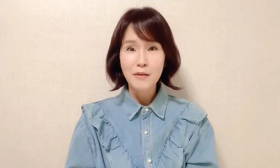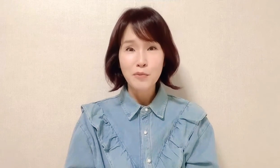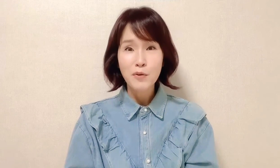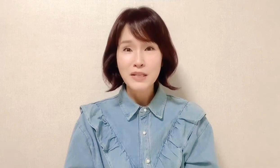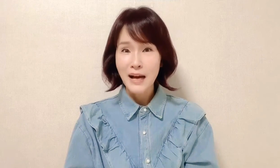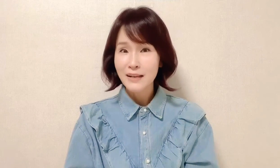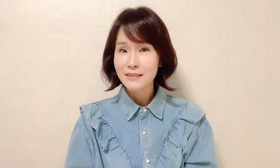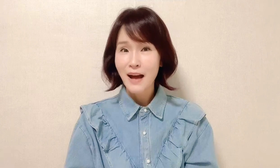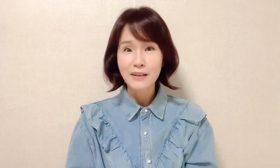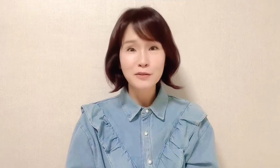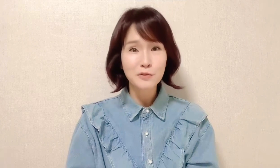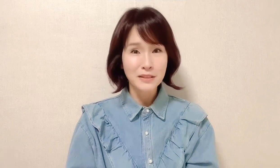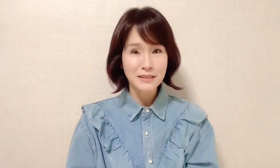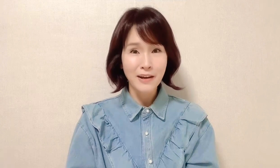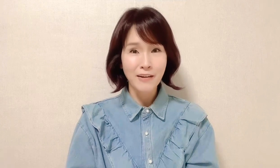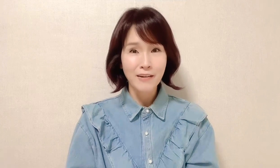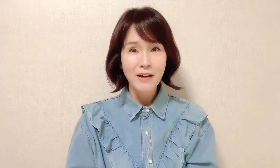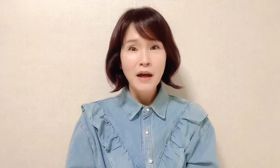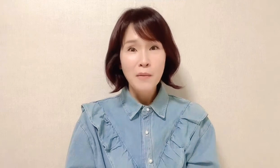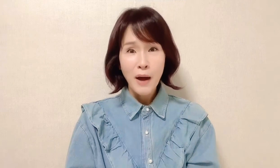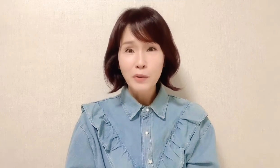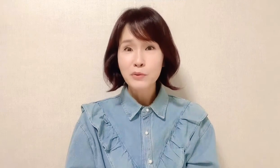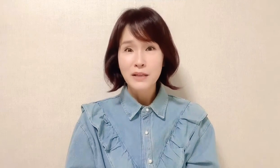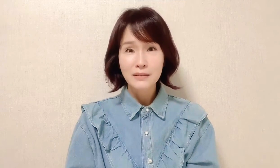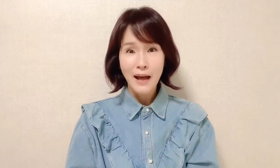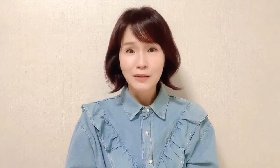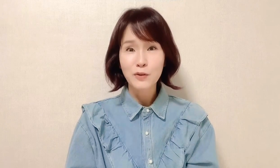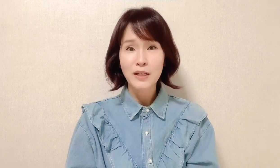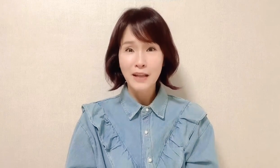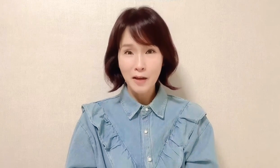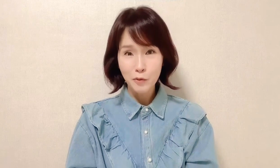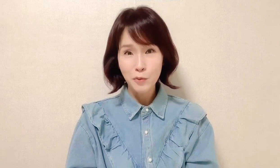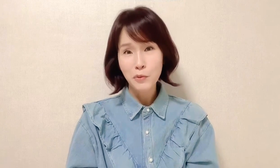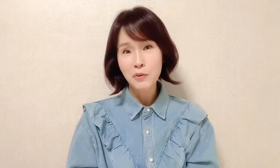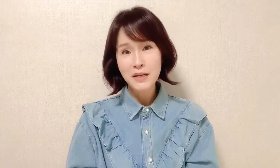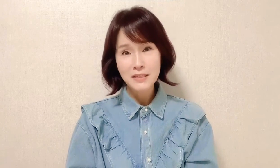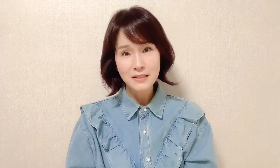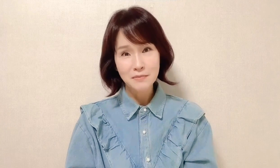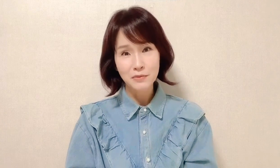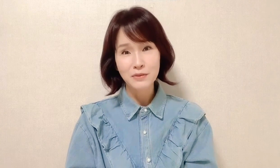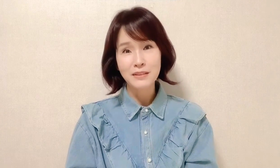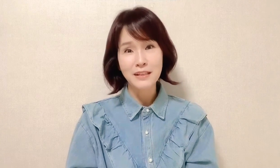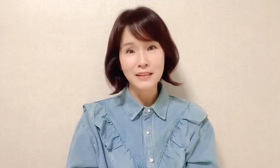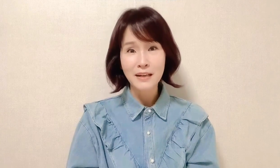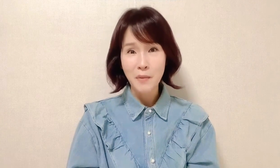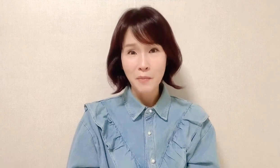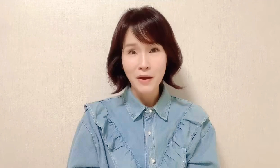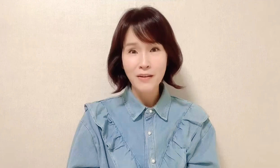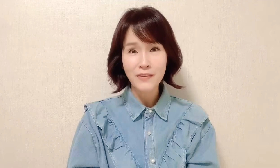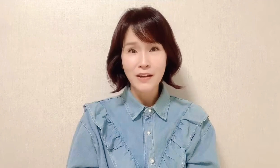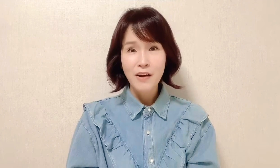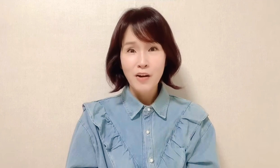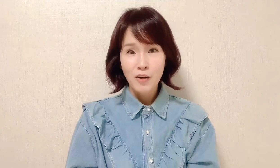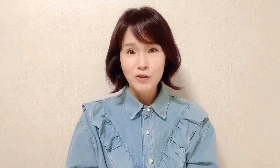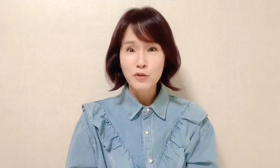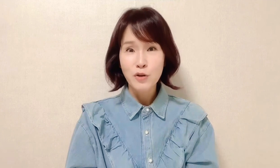표현이 약간은 다를 수는 있어요. 바로 그냥 단어 대 단어로 표현하시는 분들이 있는가 반면